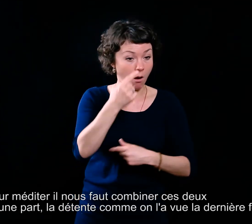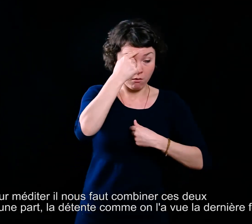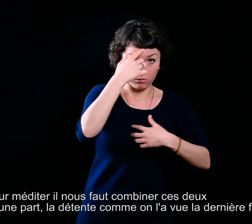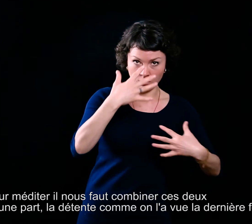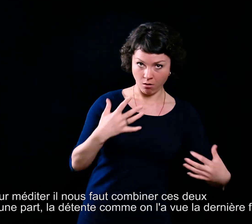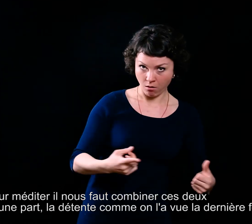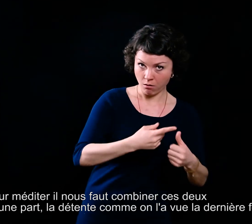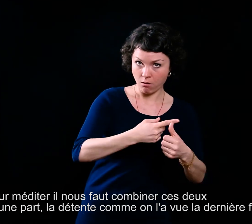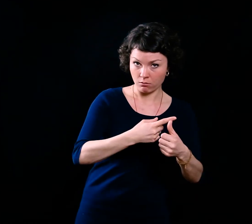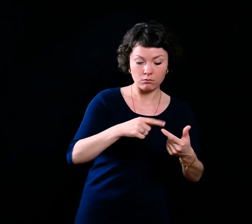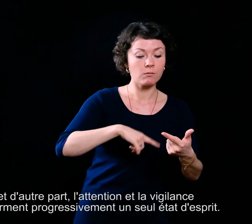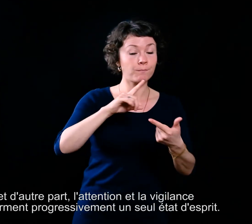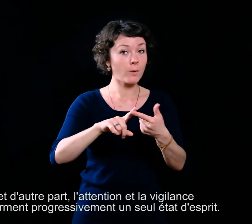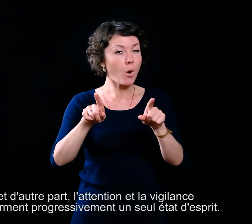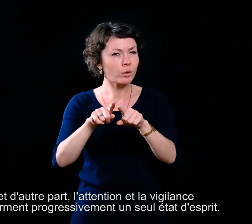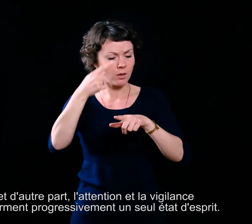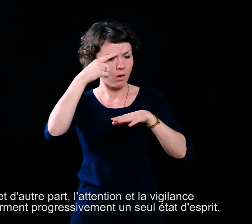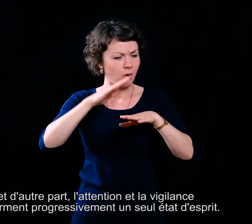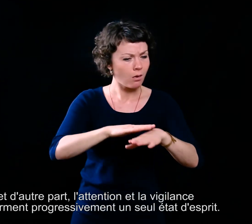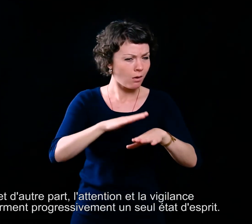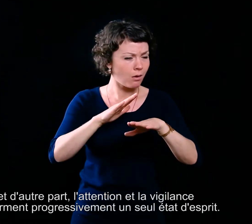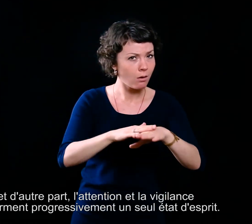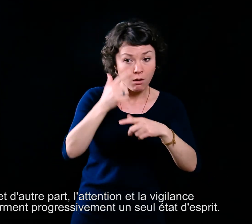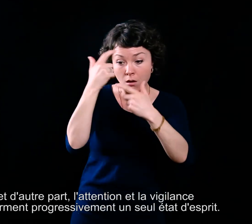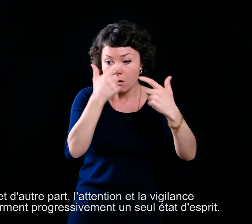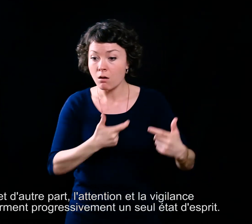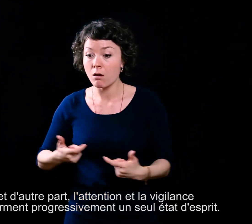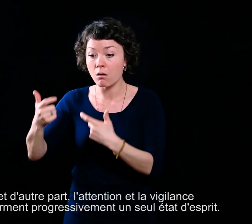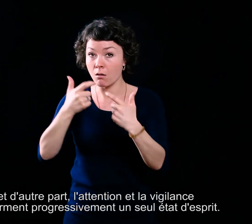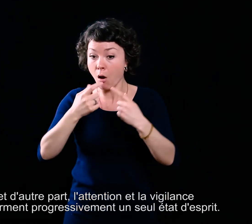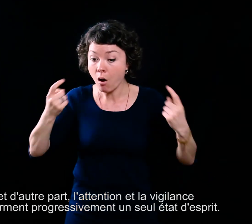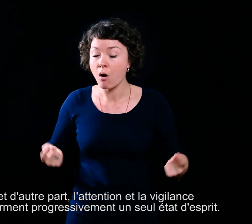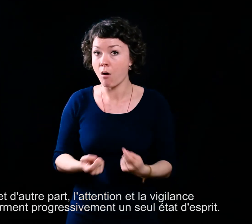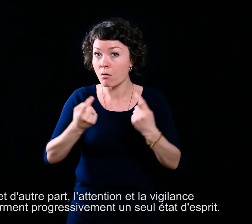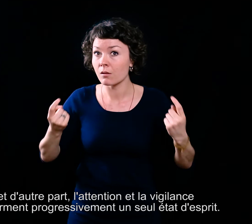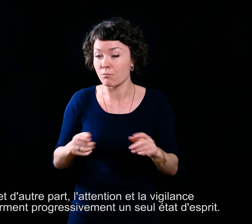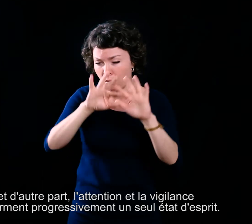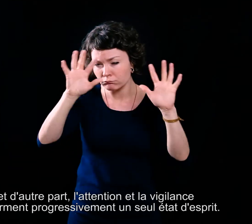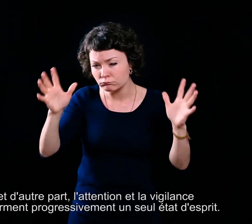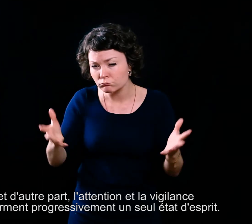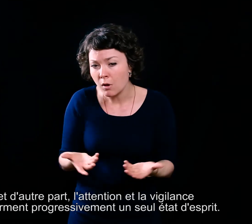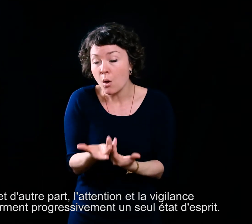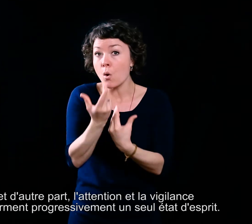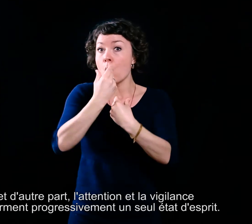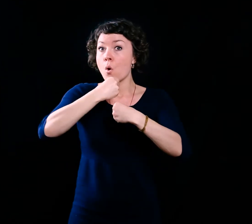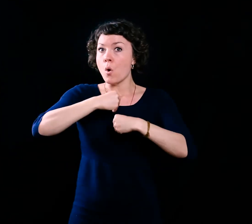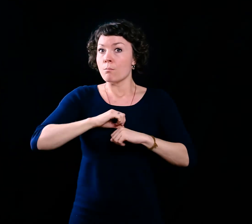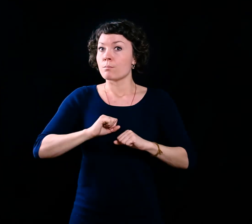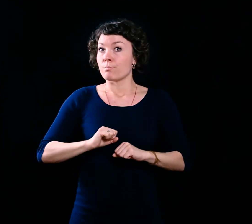détente, comme on a vu la dernière fois, et d'autre part l'attention et la vigilance, qui forment progressivement un seul état d'esprit.